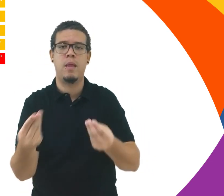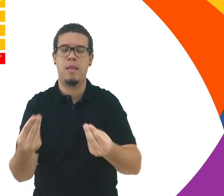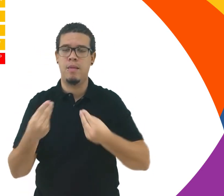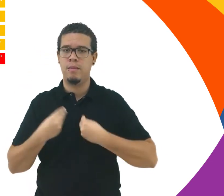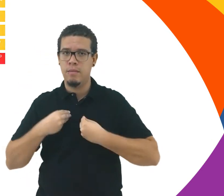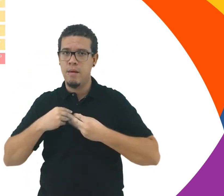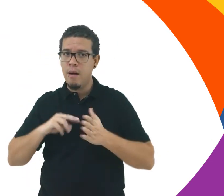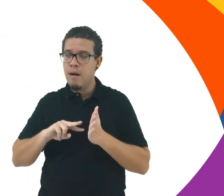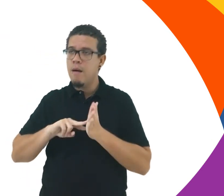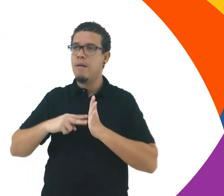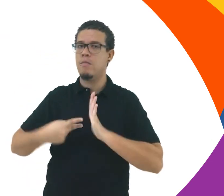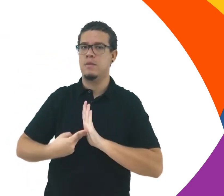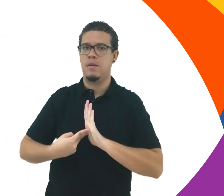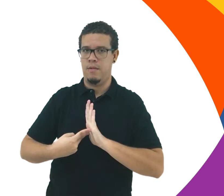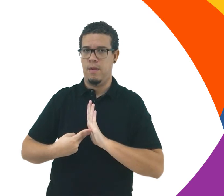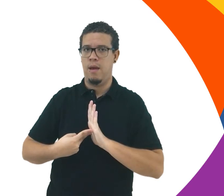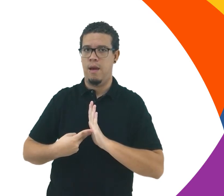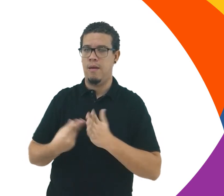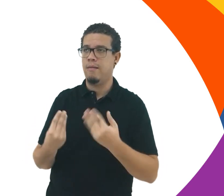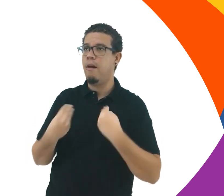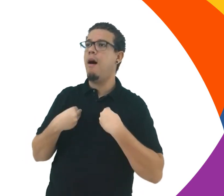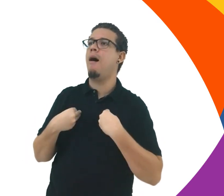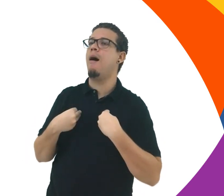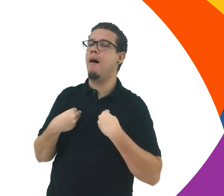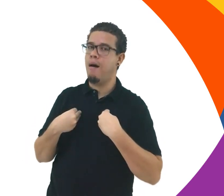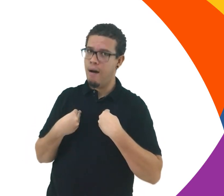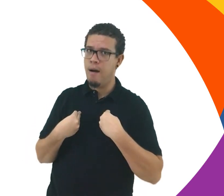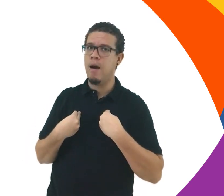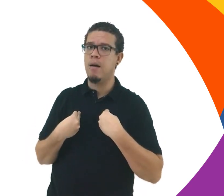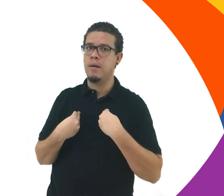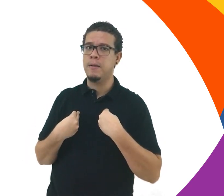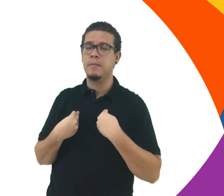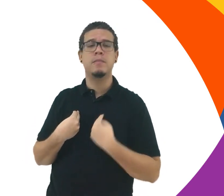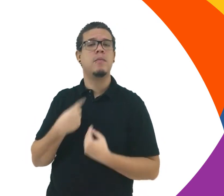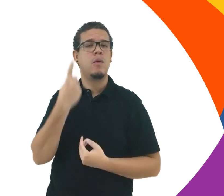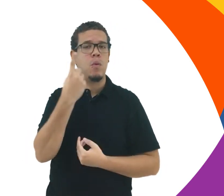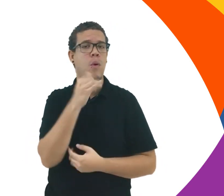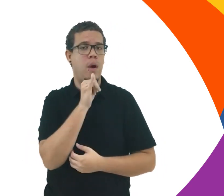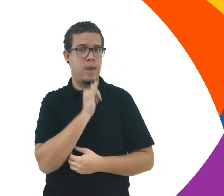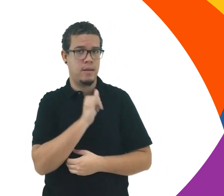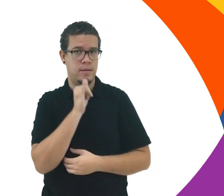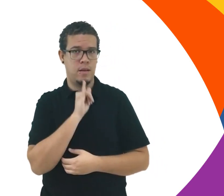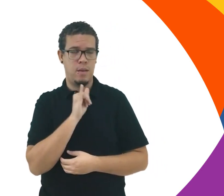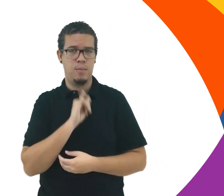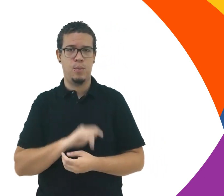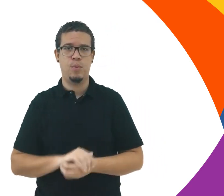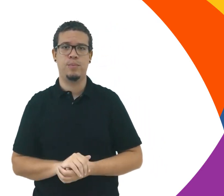produção. São eles que dão sentido à língua. Como, por exemplo,